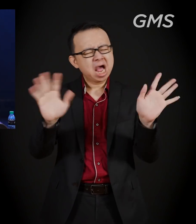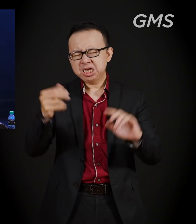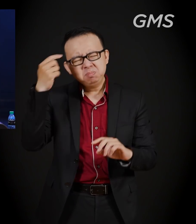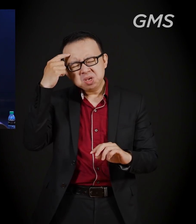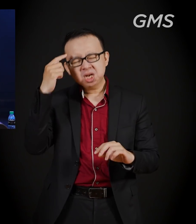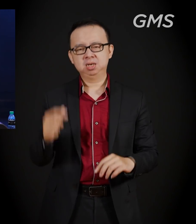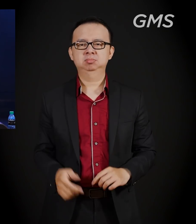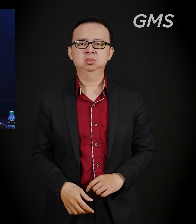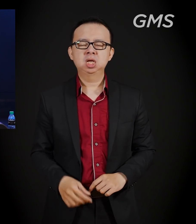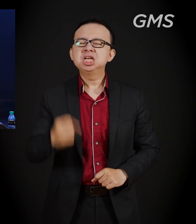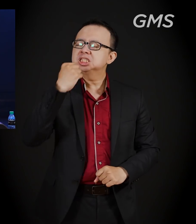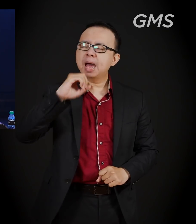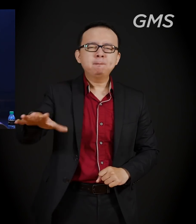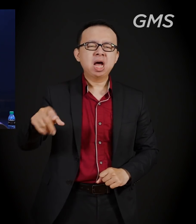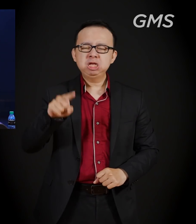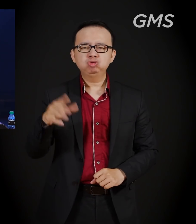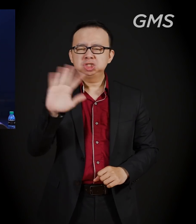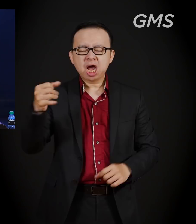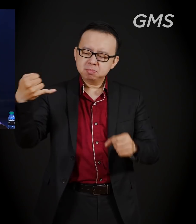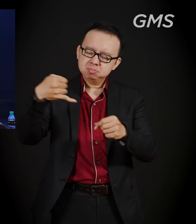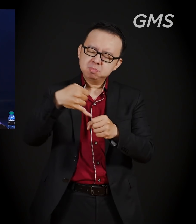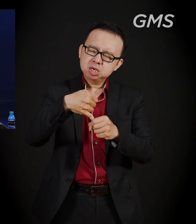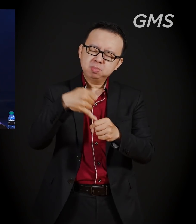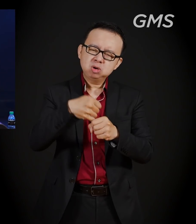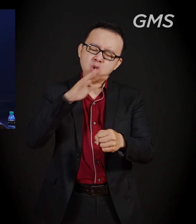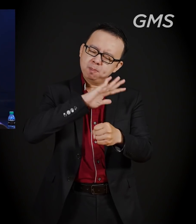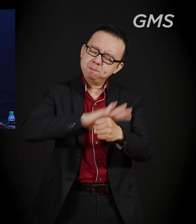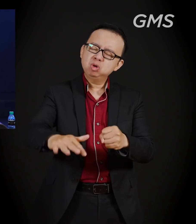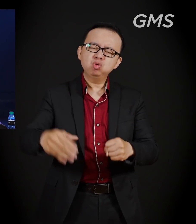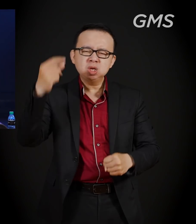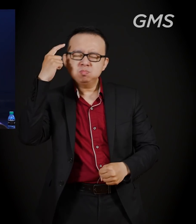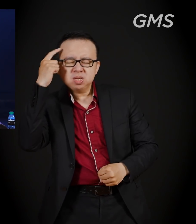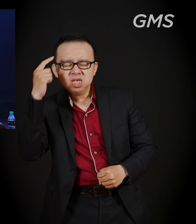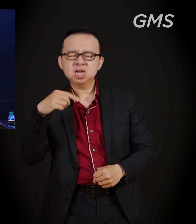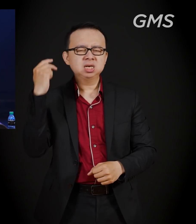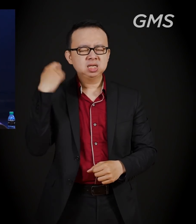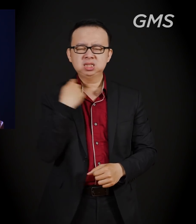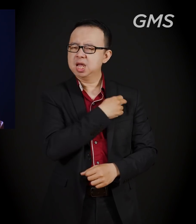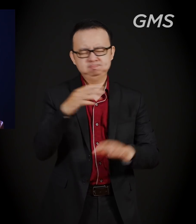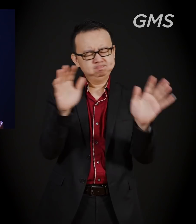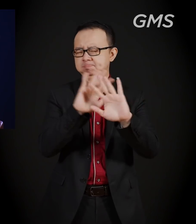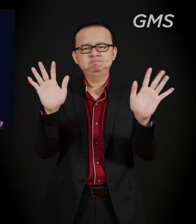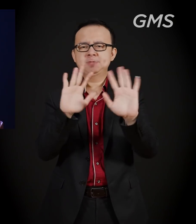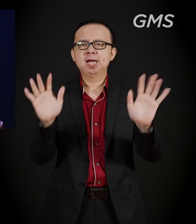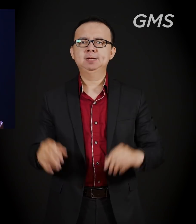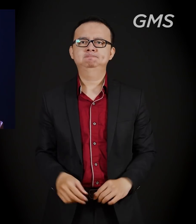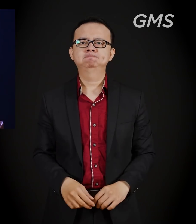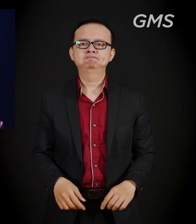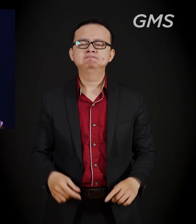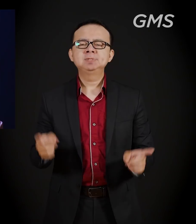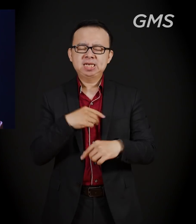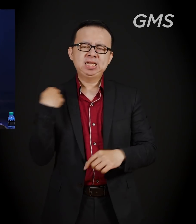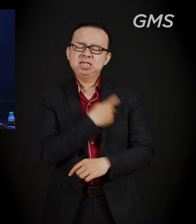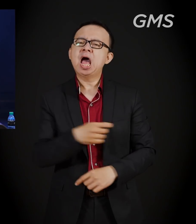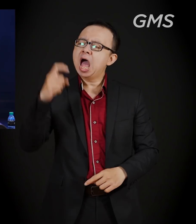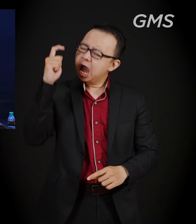sampah memenuhi pikiran kita. Jangan sampai sampah memenuhi hati kita. Jangan sampai sampah memenuhi jiwa kita. Sehingga kita gak menginjil.